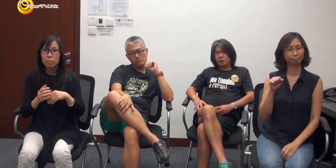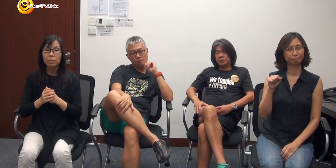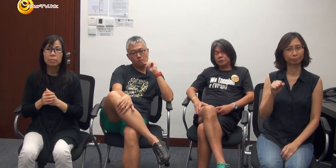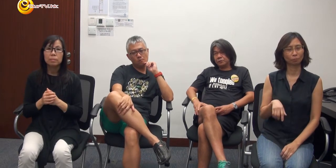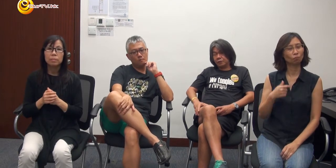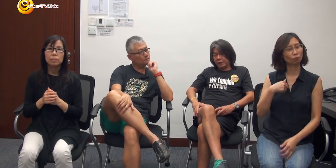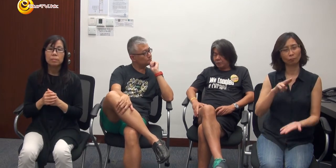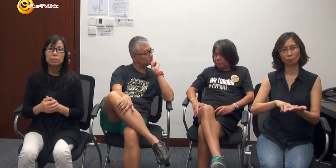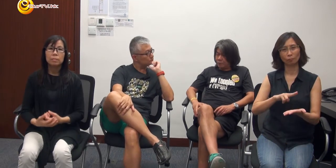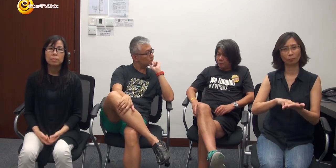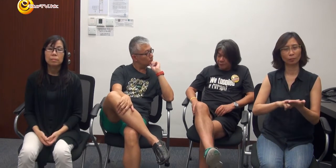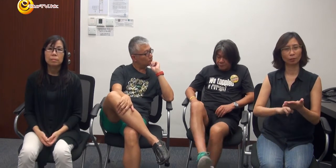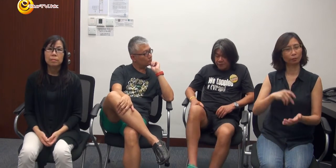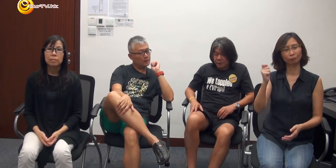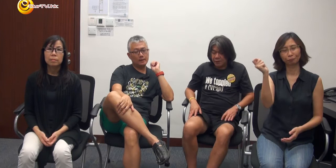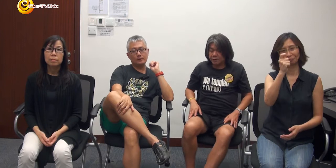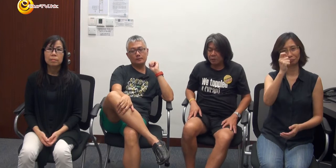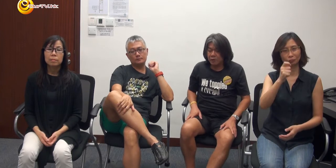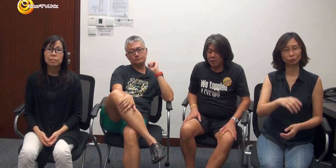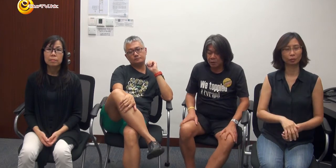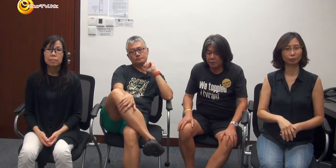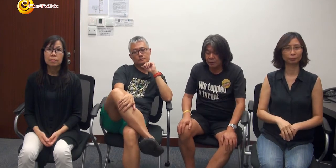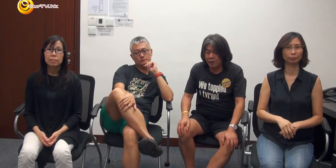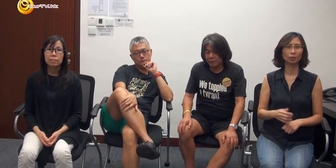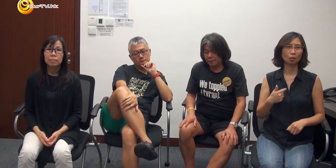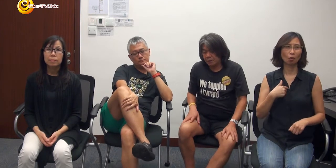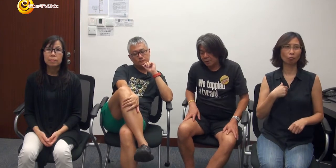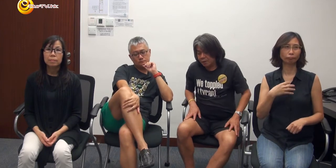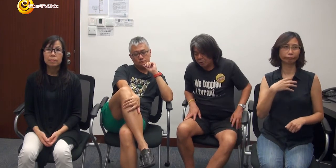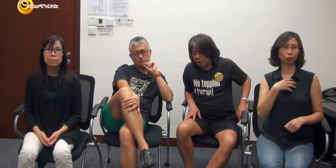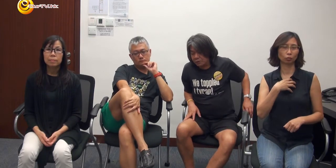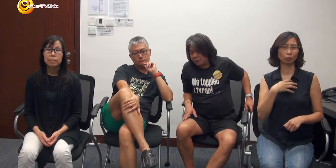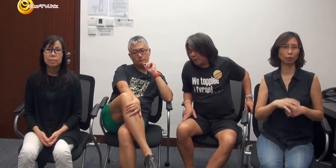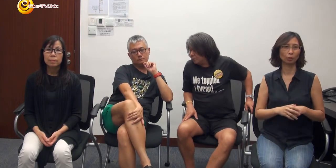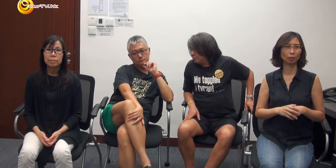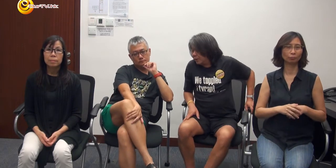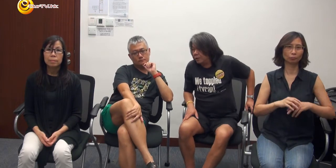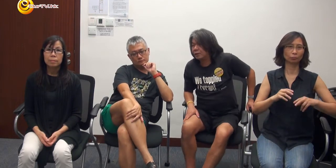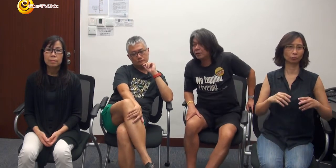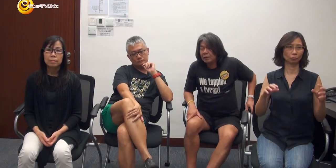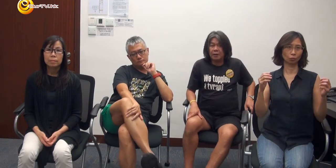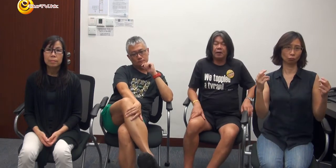信為期都不遠啦。 係啊， 其實我始終認為中國兩手牌準備啦，你呢